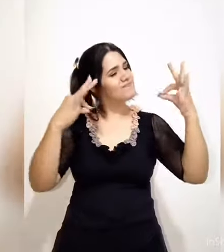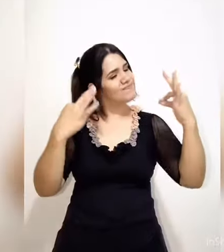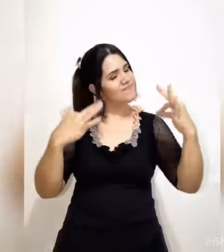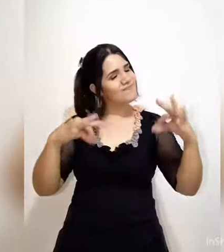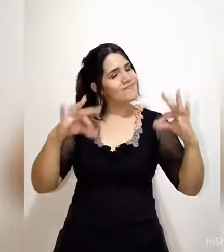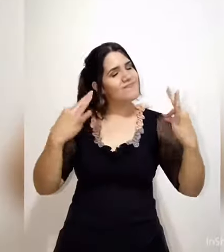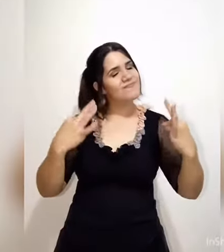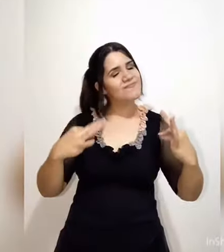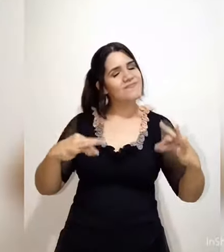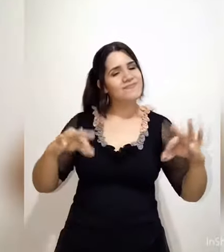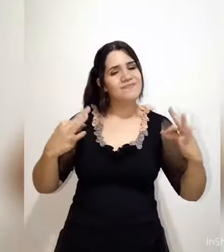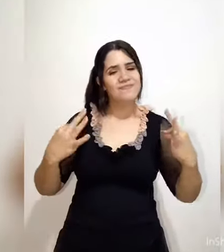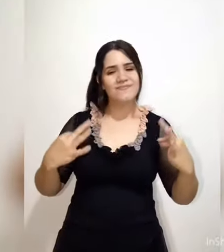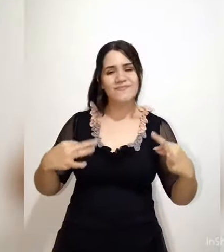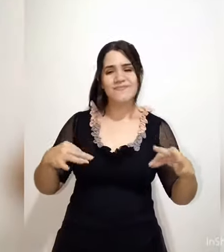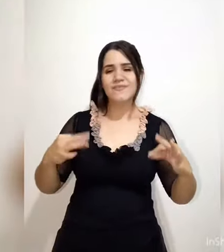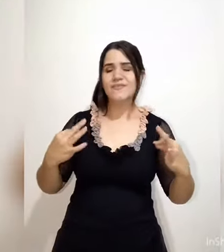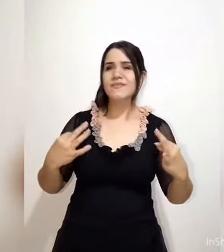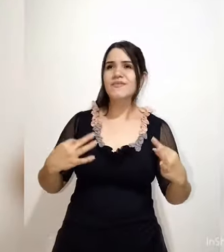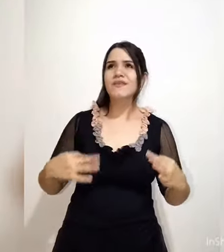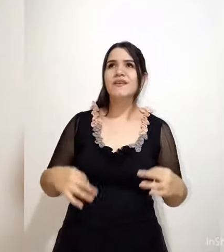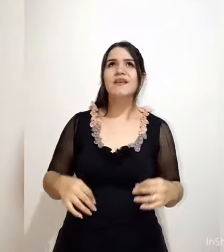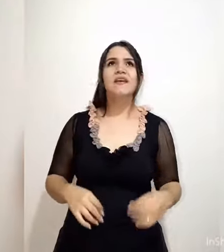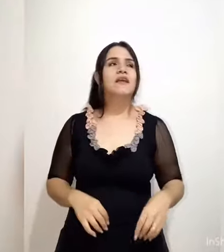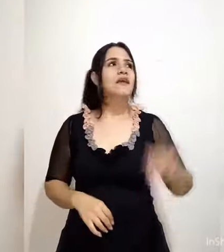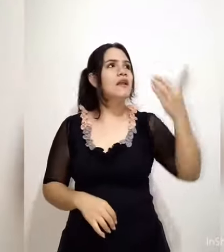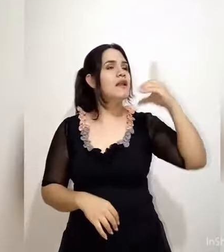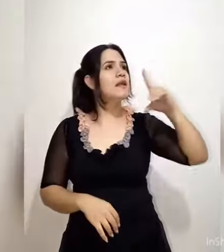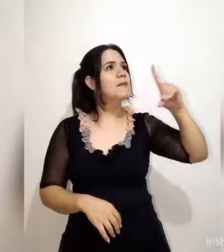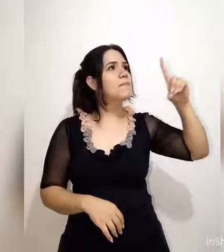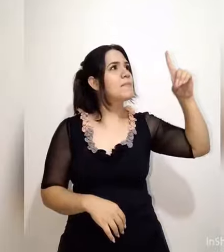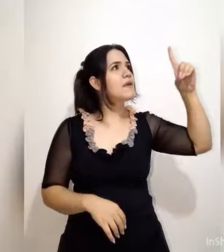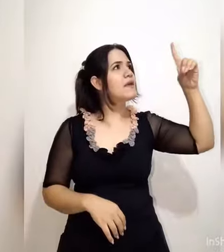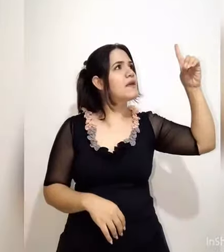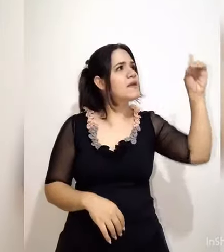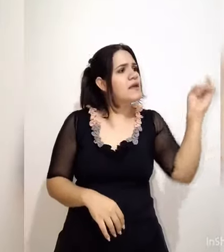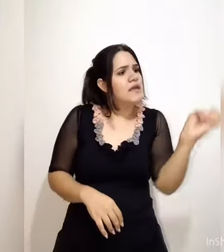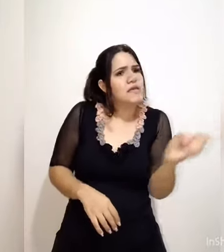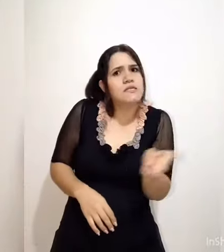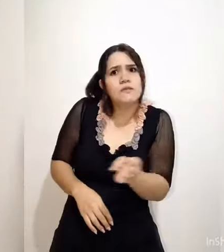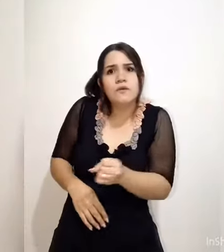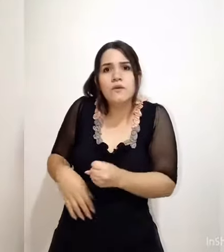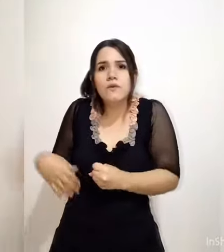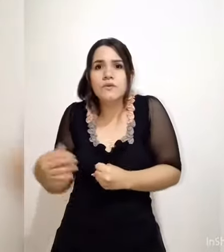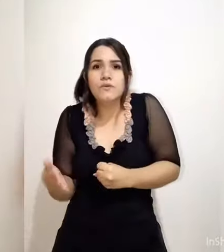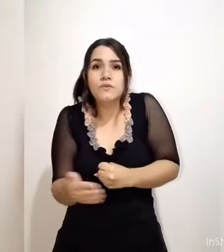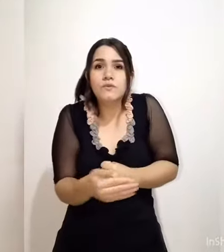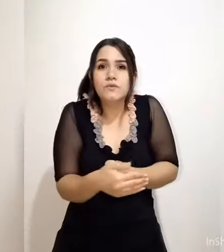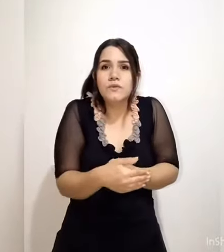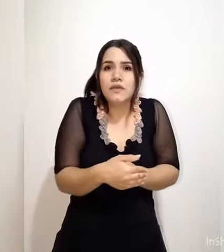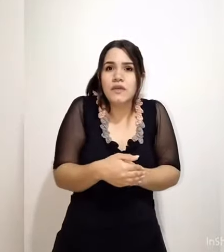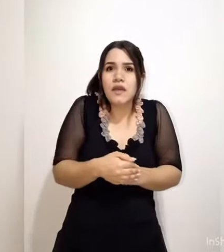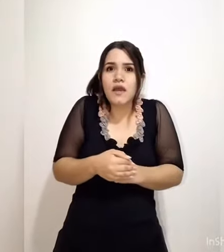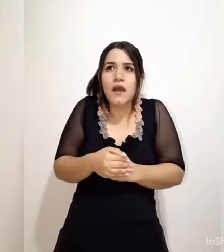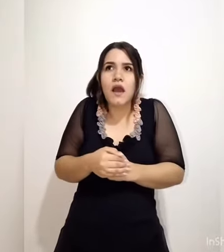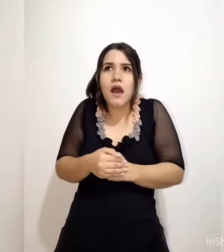Criador Ele me esconderá